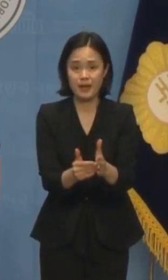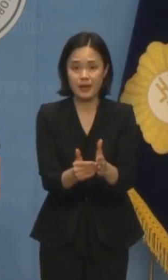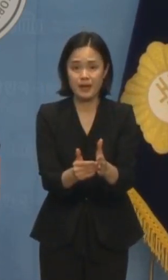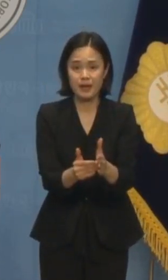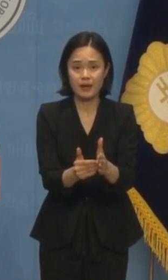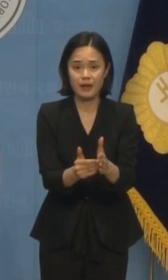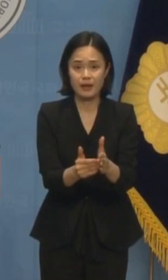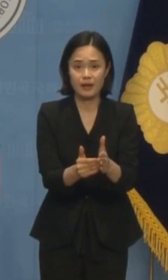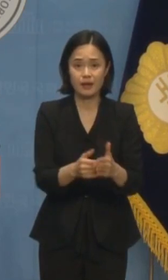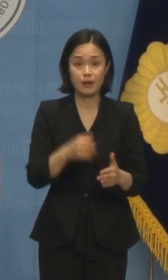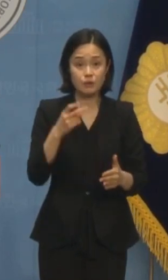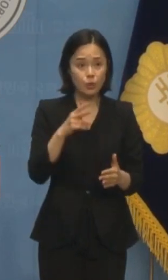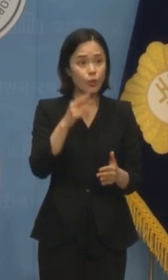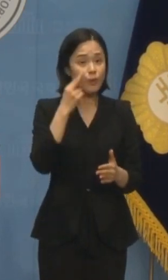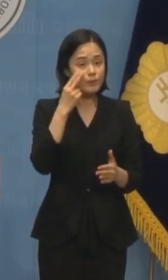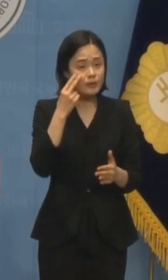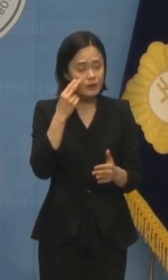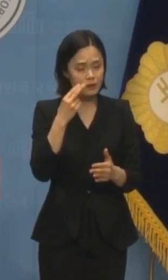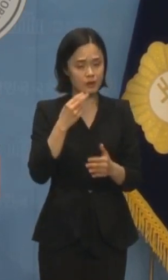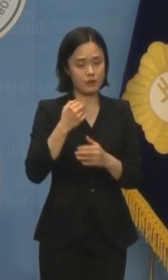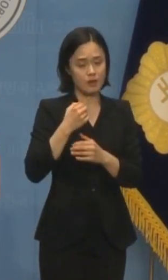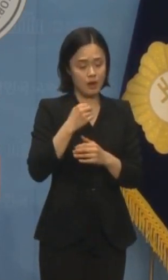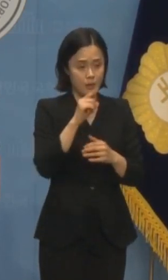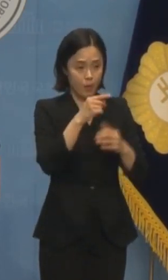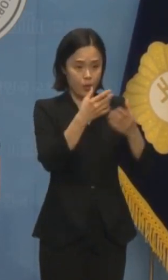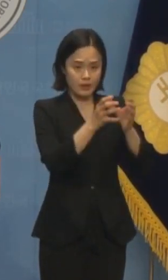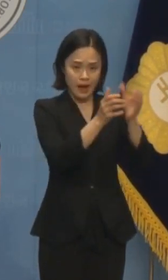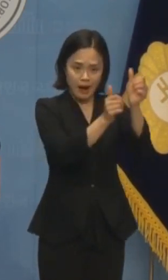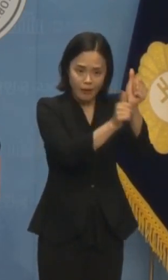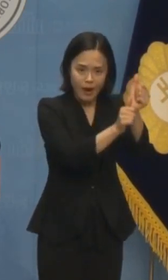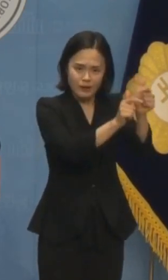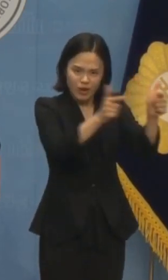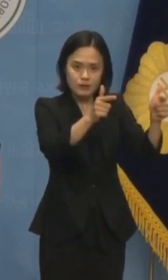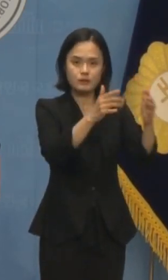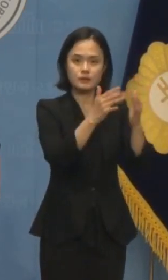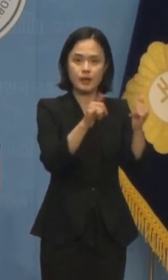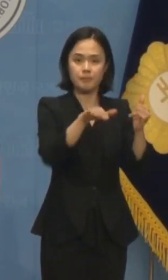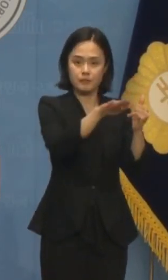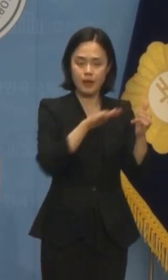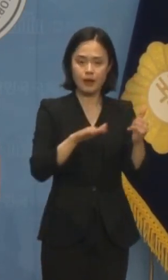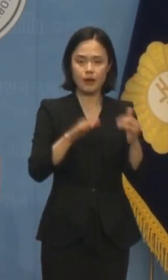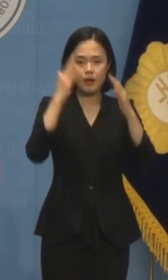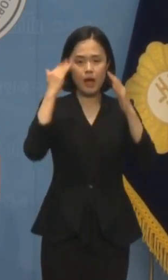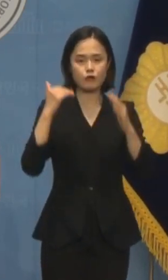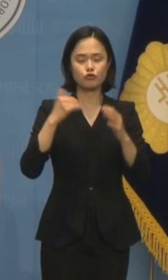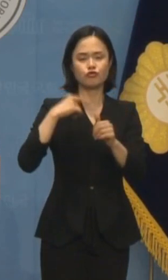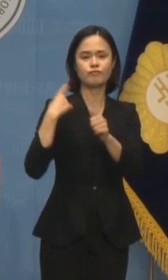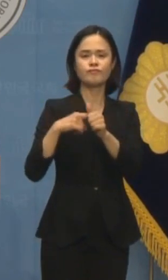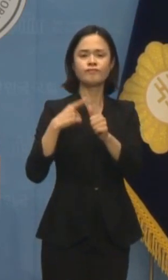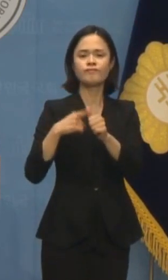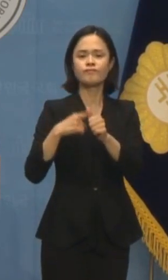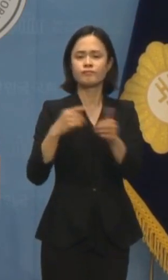비판까지 모두 차례대로 일어났습니다. 우연이라 하기에는 모든 정황이 딱딱 맞아떨어져 가고 있습니다.